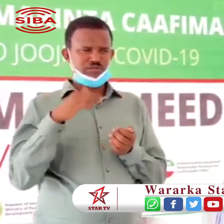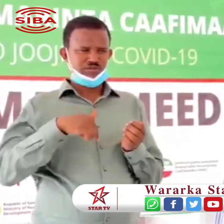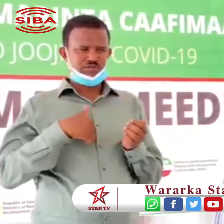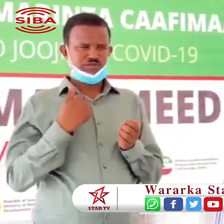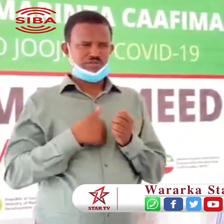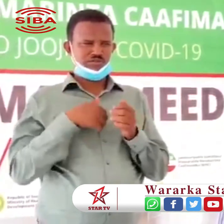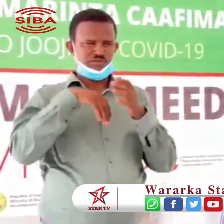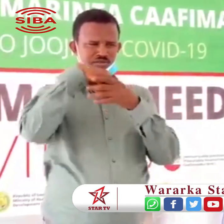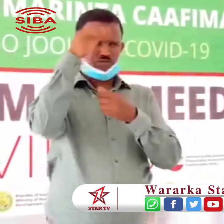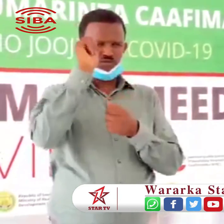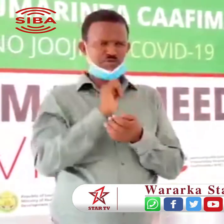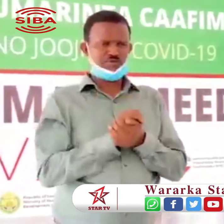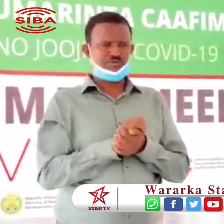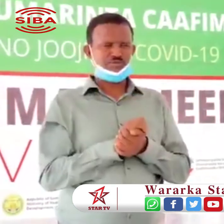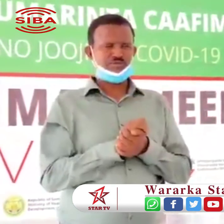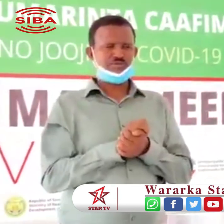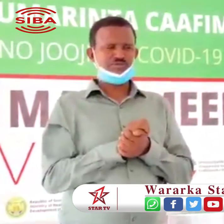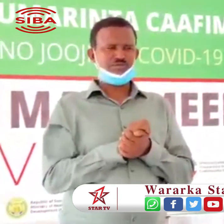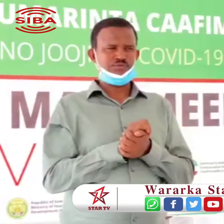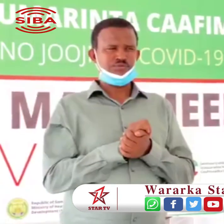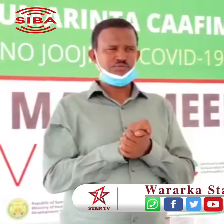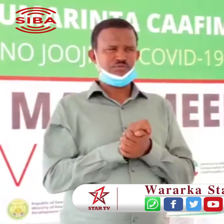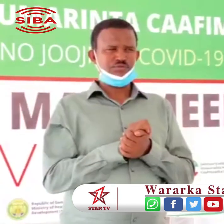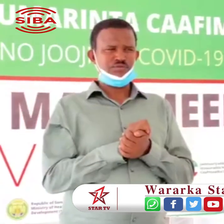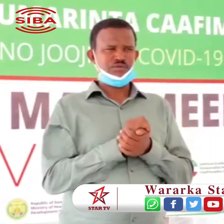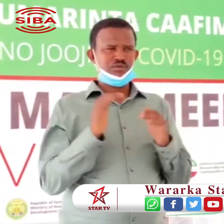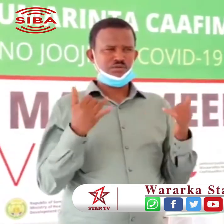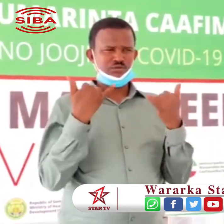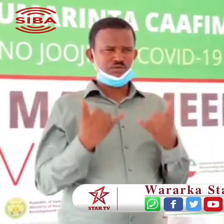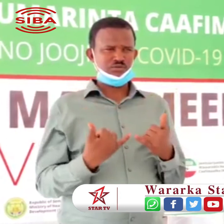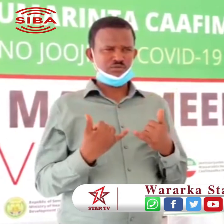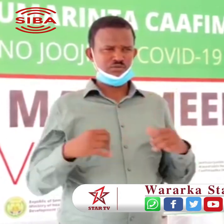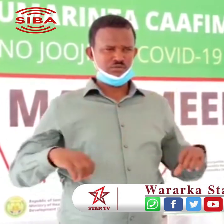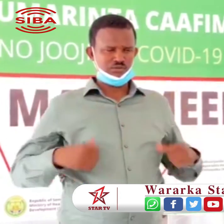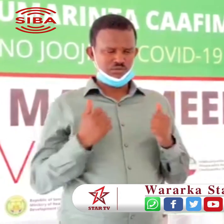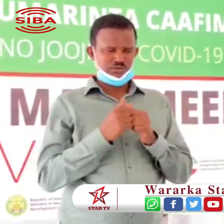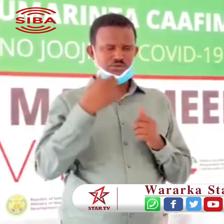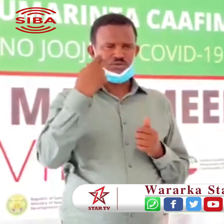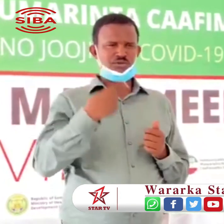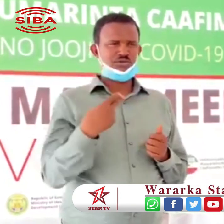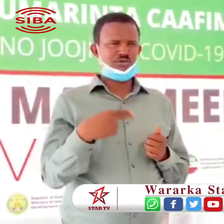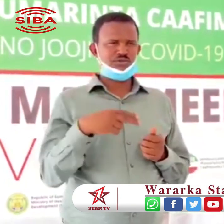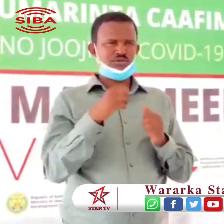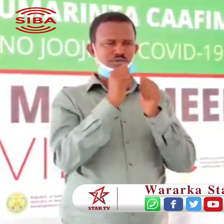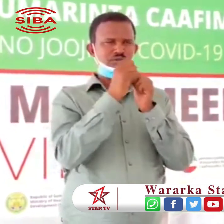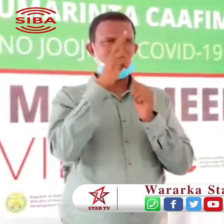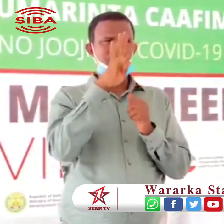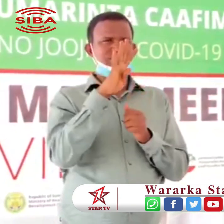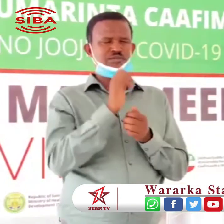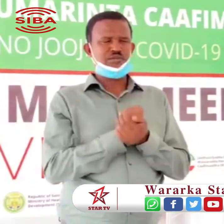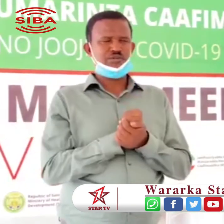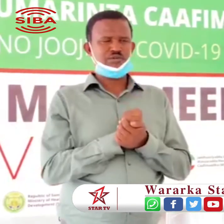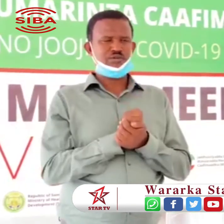Waxay kala joogaan dadkaasi Hargeysa oo 14 joogto iyo